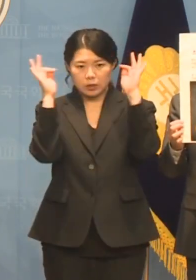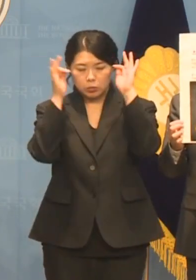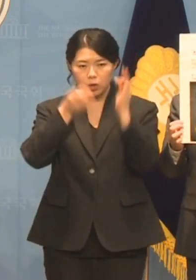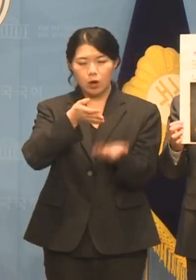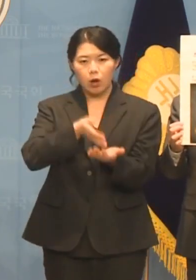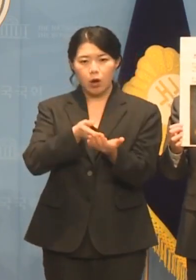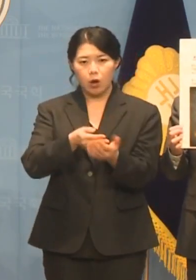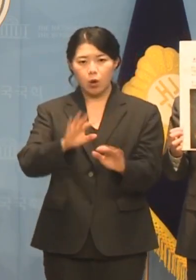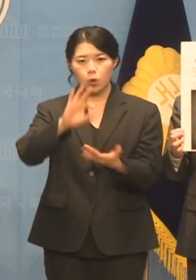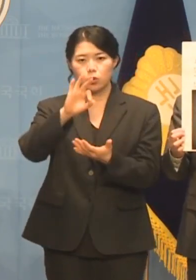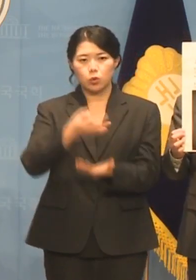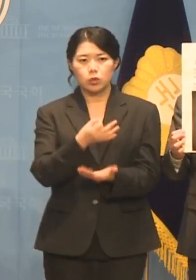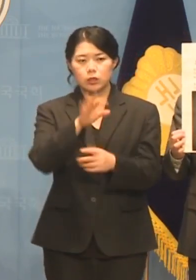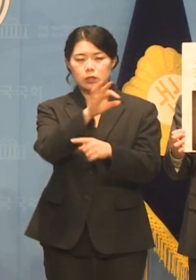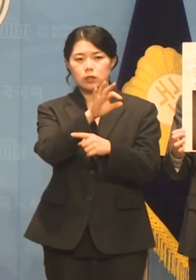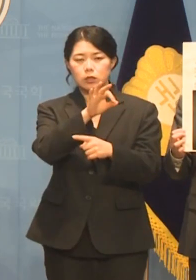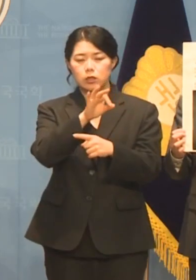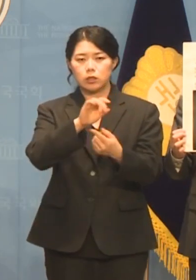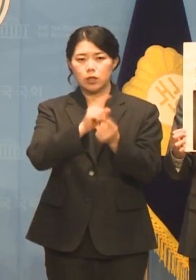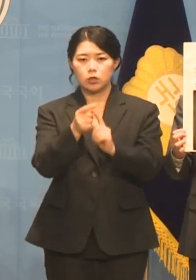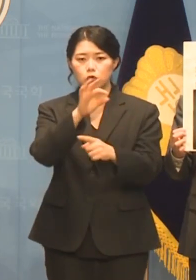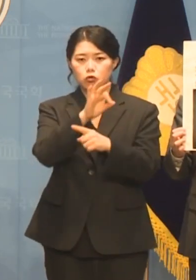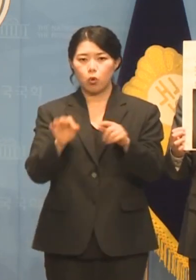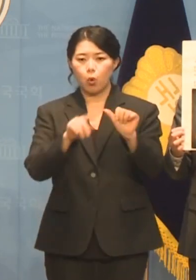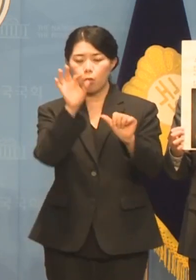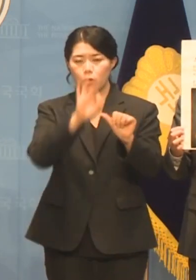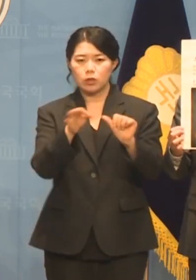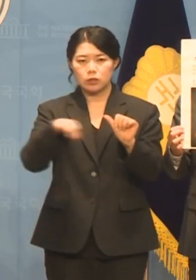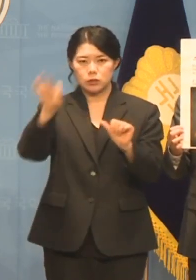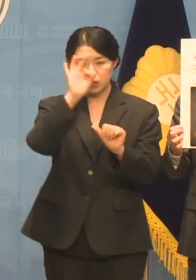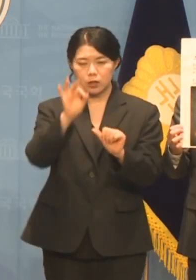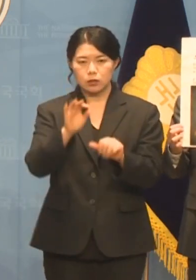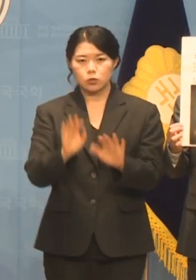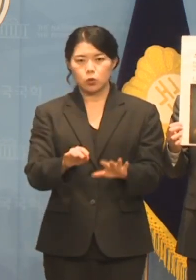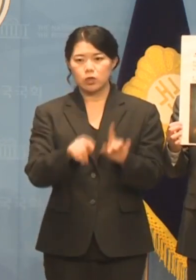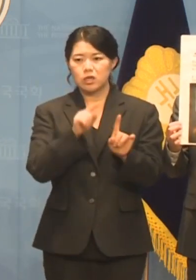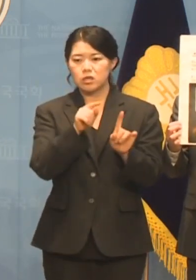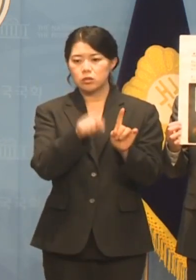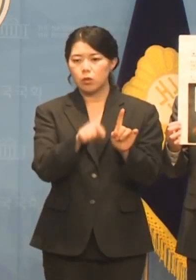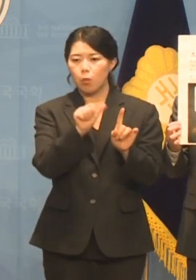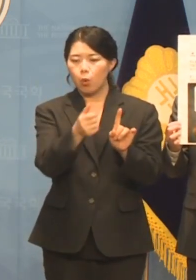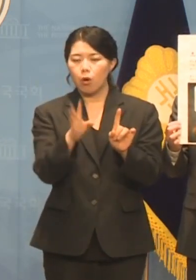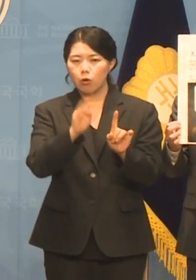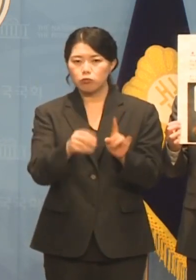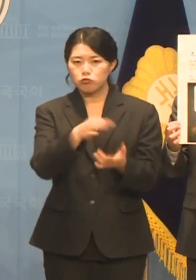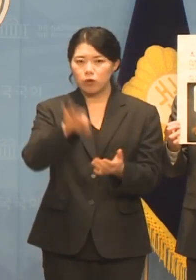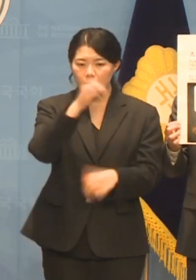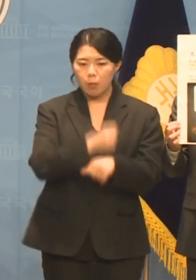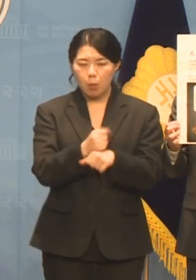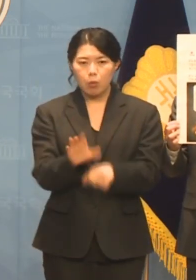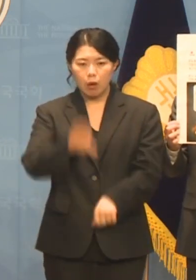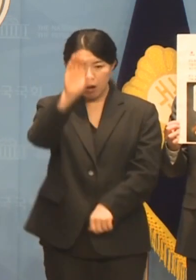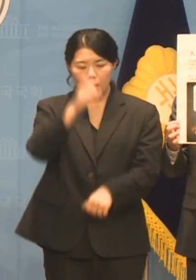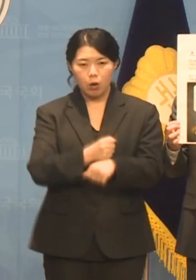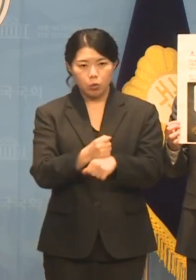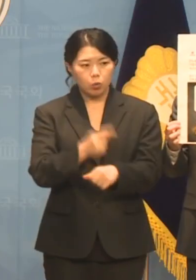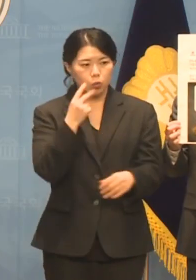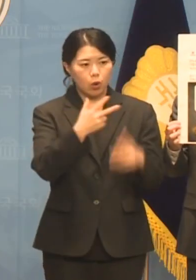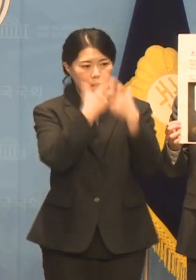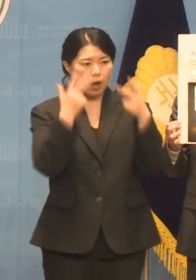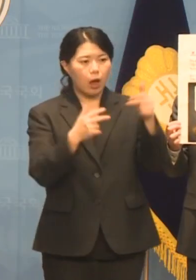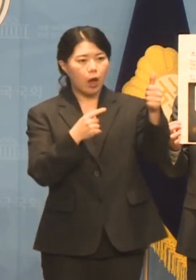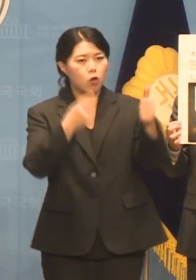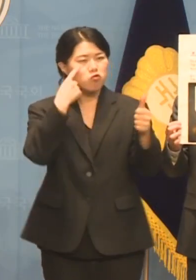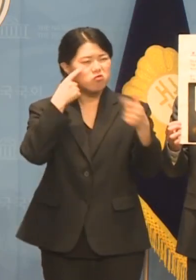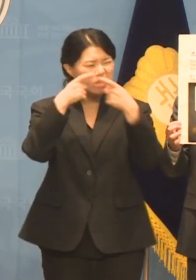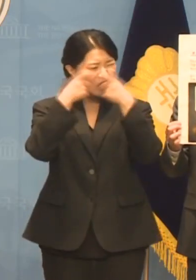소득 대체율 5% 인상, 미래 1인당 빚 1.5억 추가라는 내용을 게시하면서 이재명 대표의 눈을 찢는